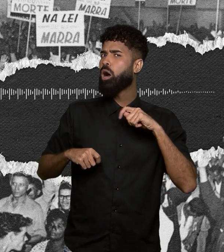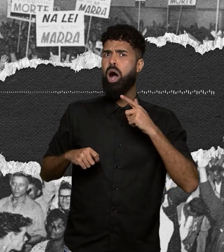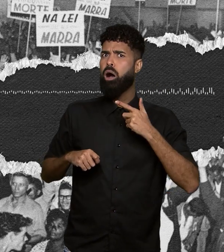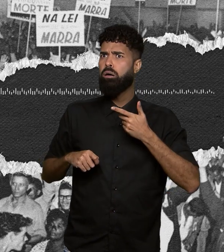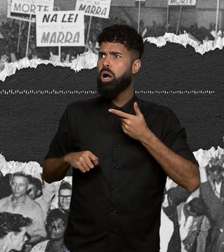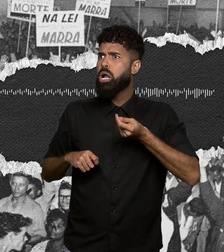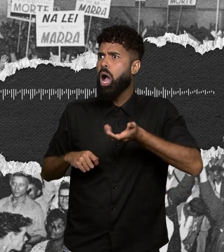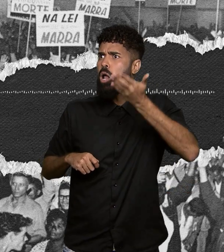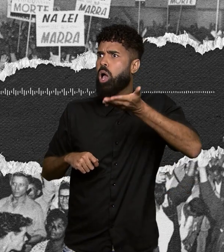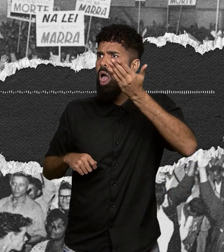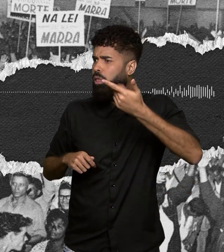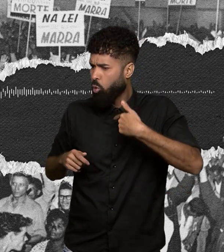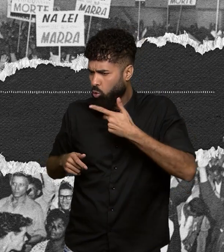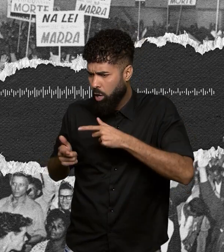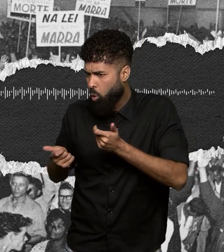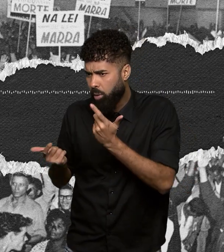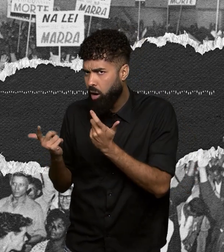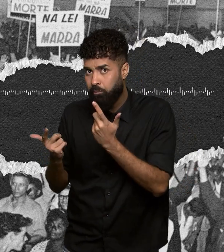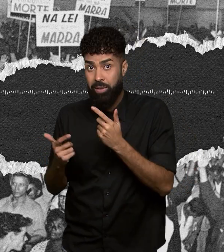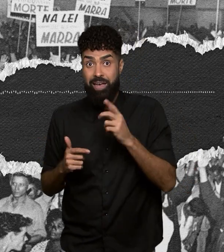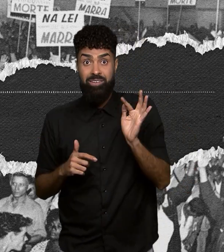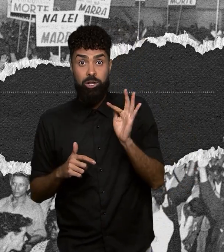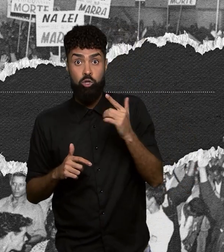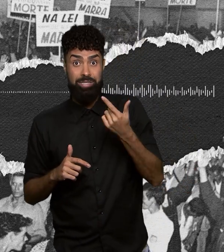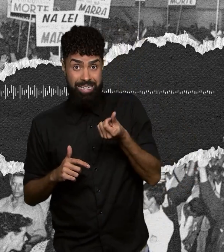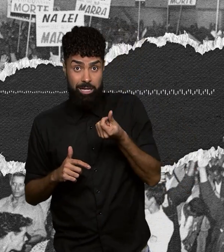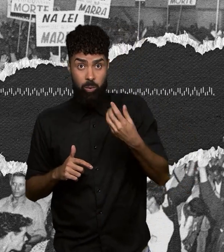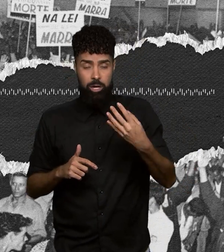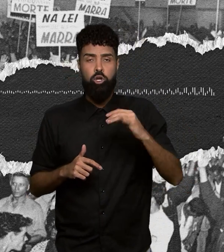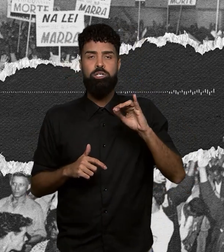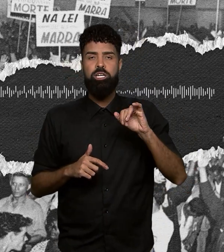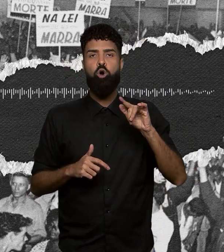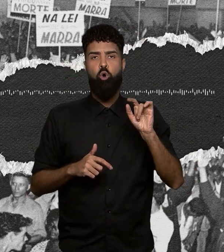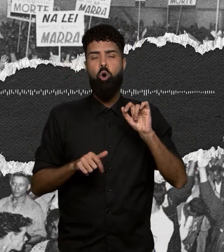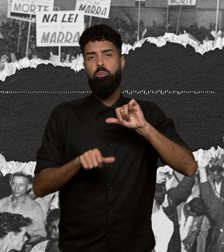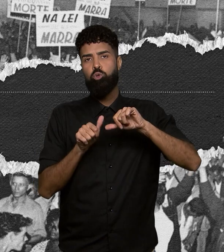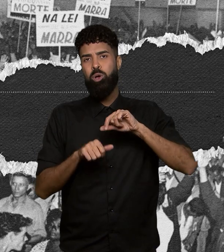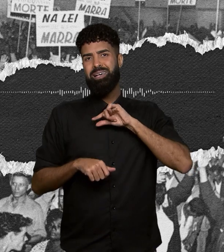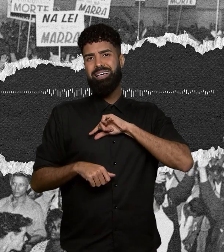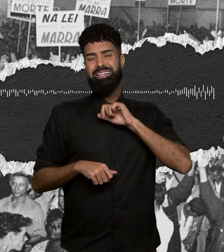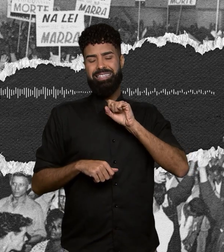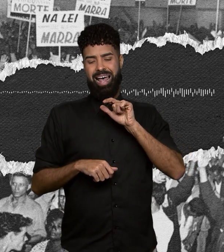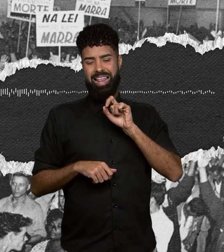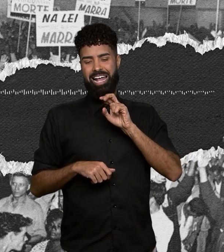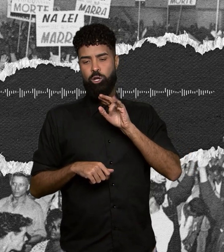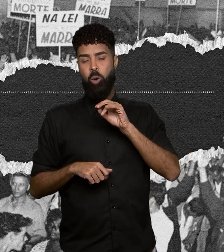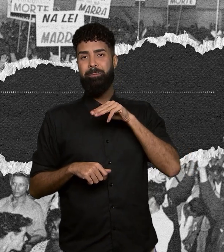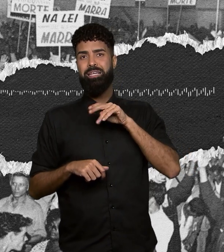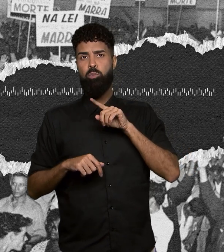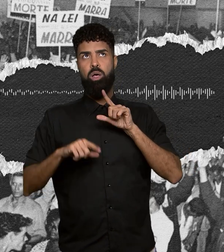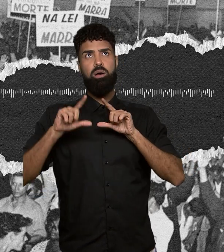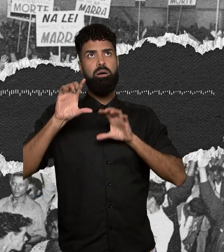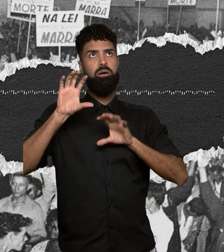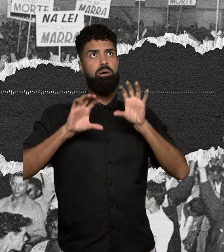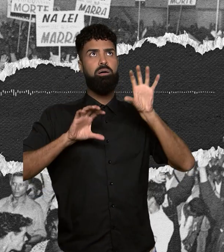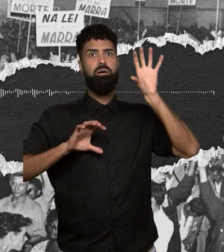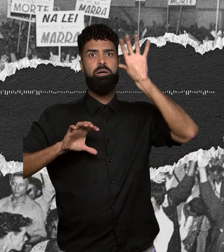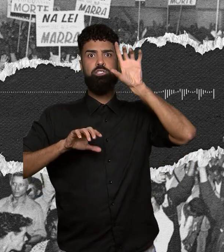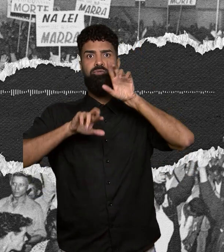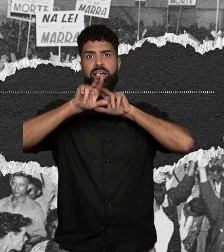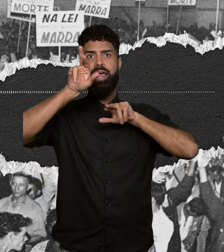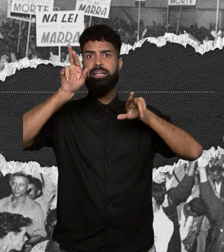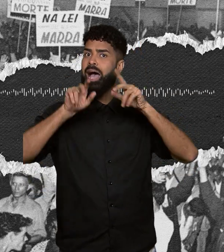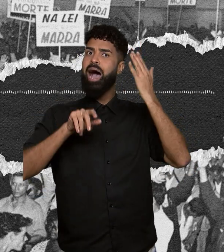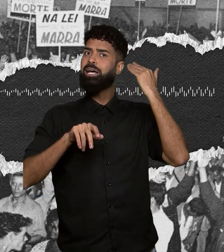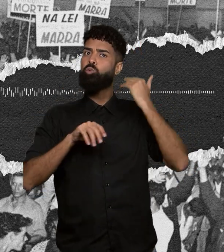64 João Gular reajustou os salários mínimos salários mínimos no plural mesmo é que eles eram regionais e não um valor único para